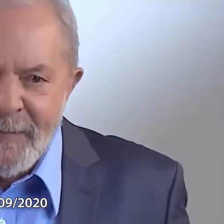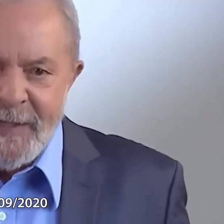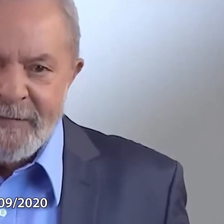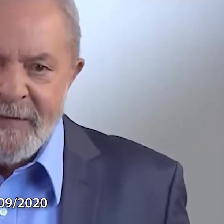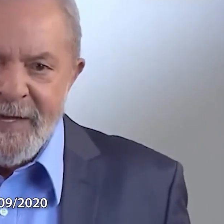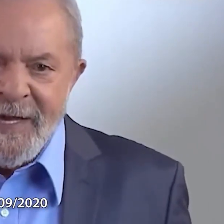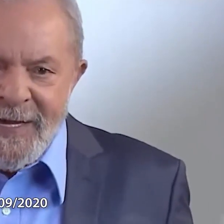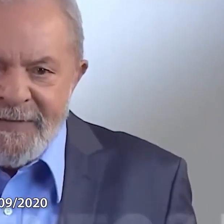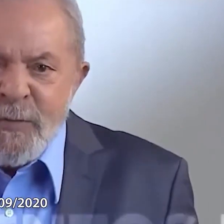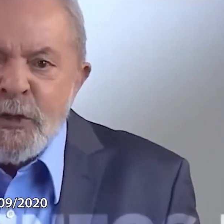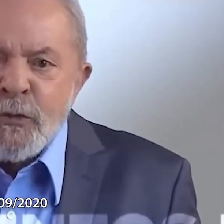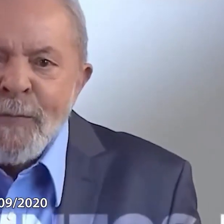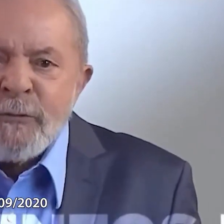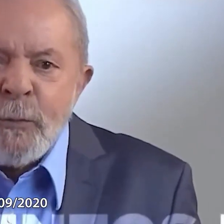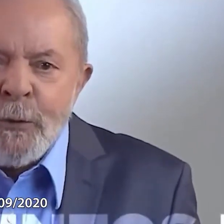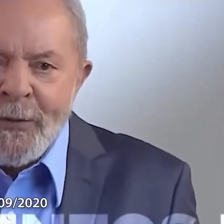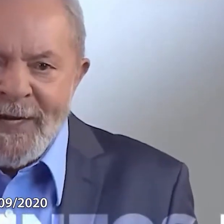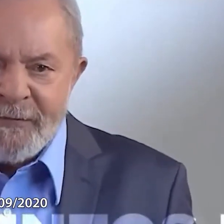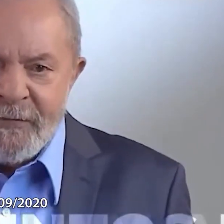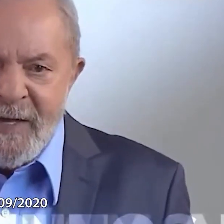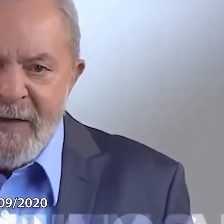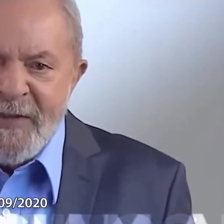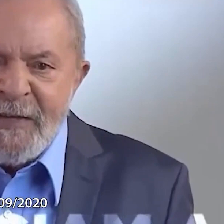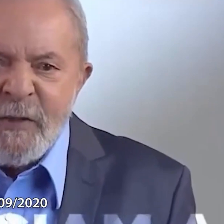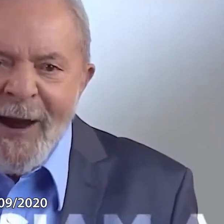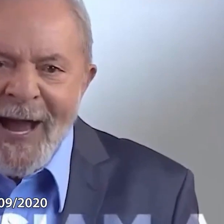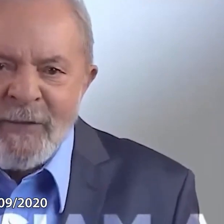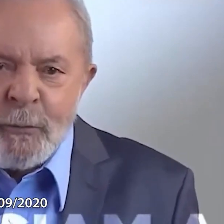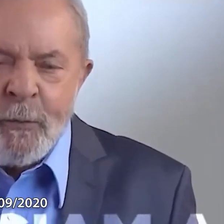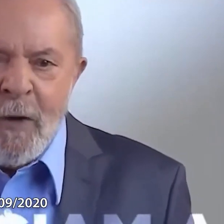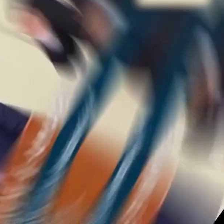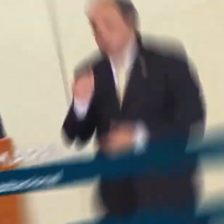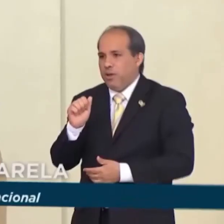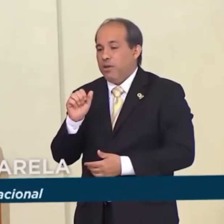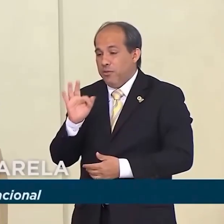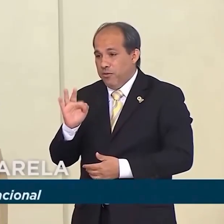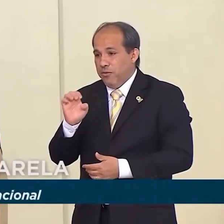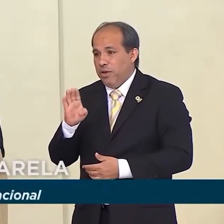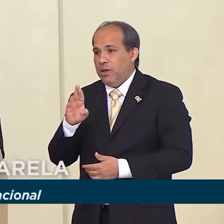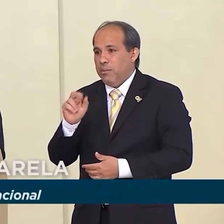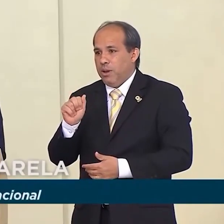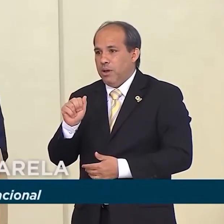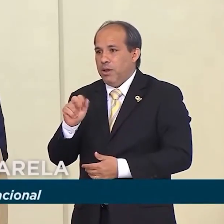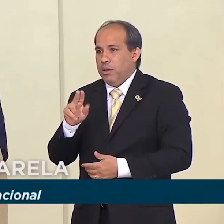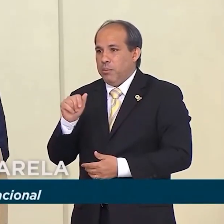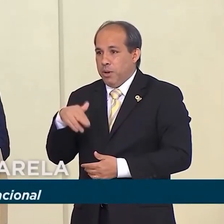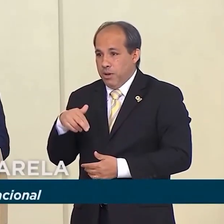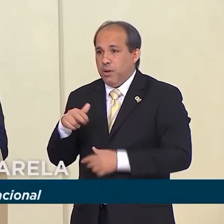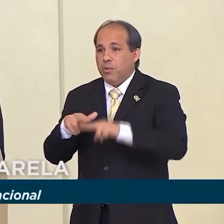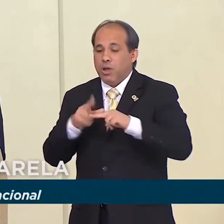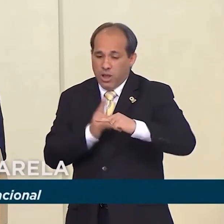enriquecer famílias. Eles são instrumento do progresso, financiam a casa do pobre. A Caixa Econômica Federal assume seu